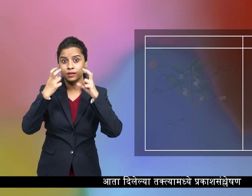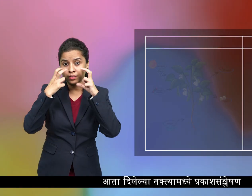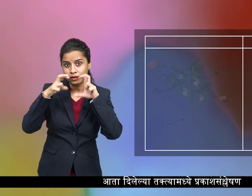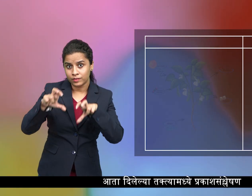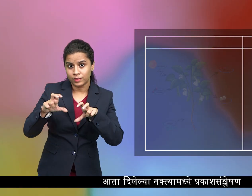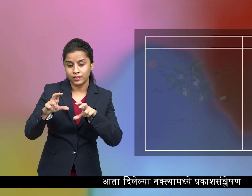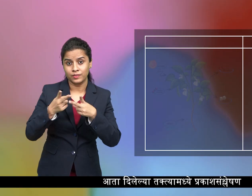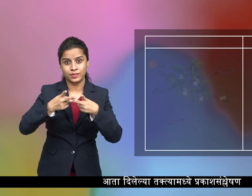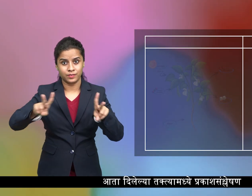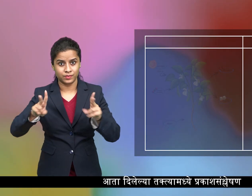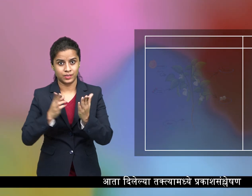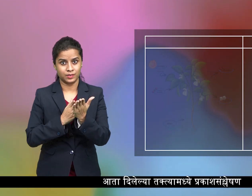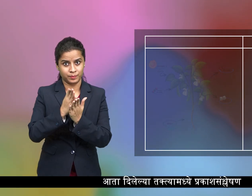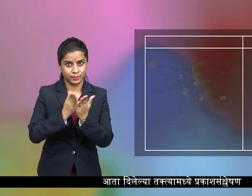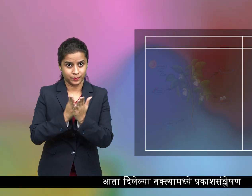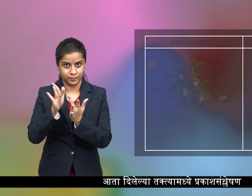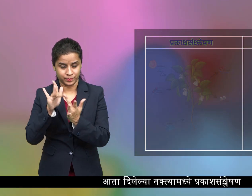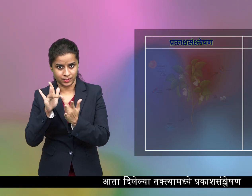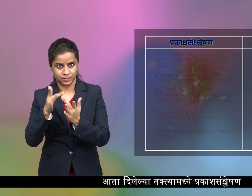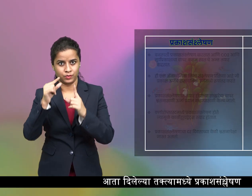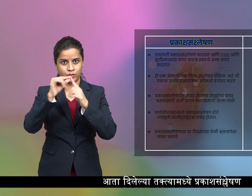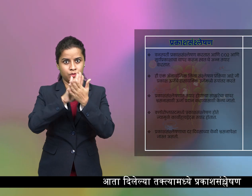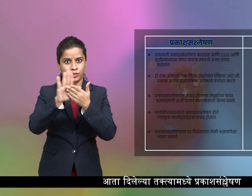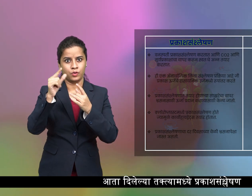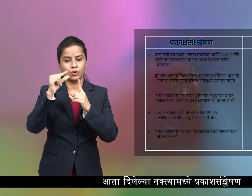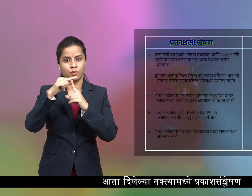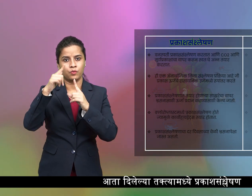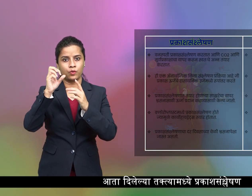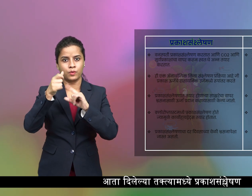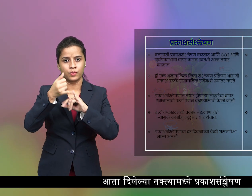आता दिलेल्या तक्त्यामध्ये प्रकाश संश्लेषण